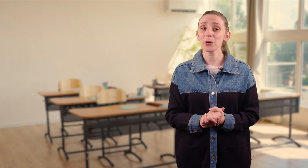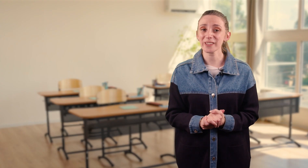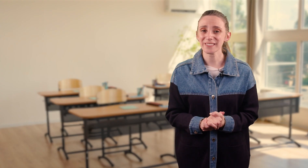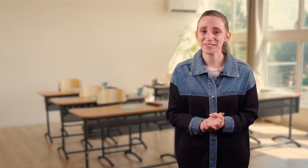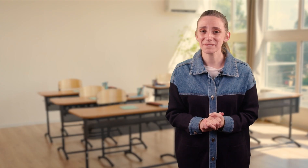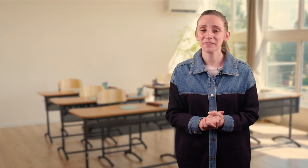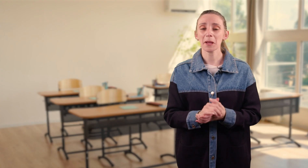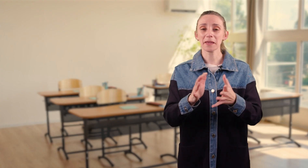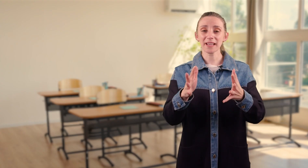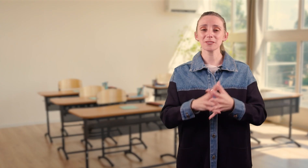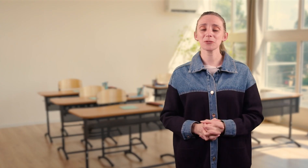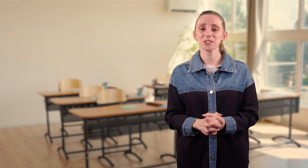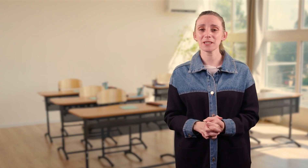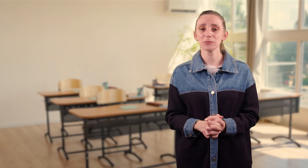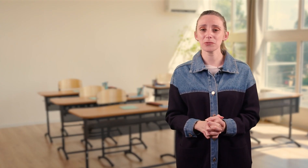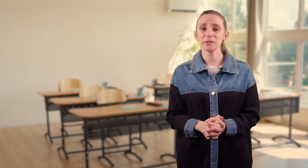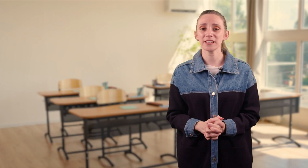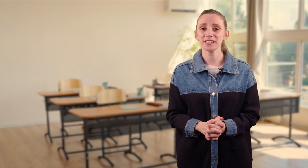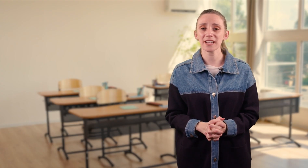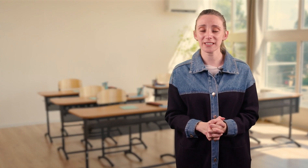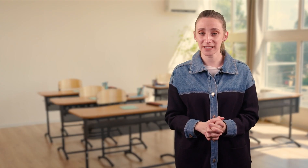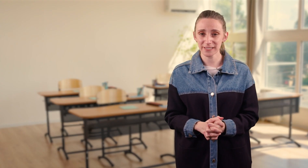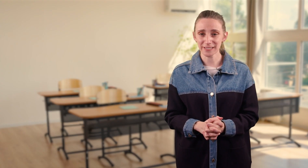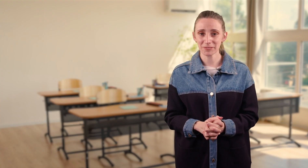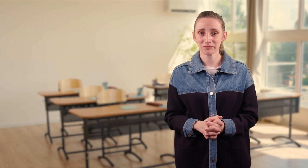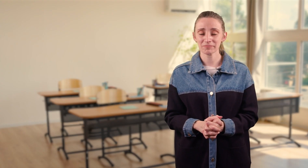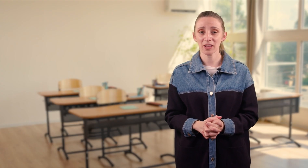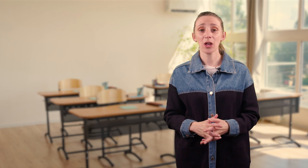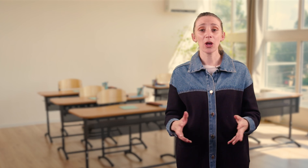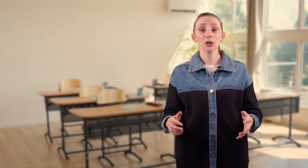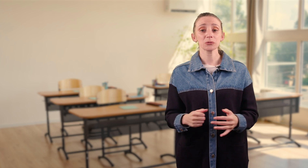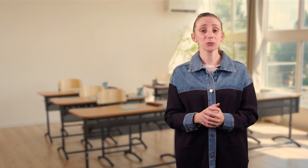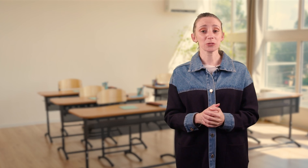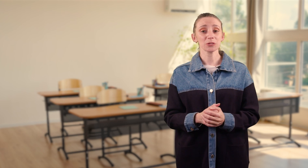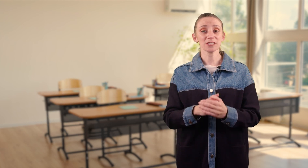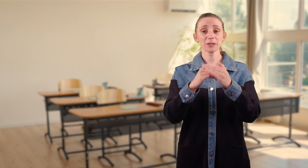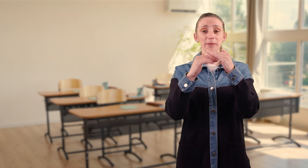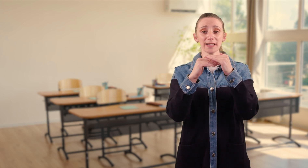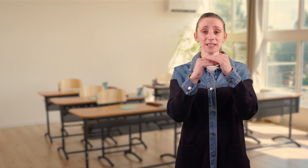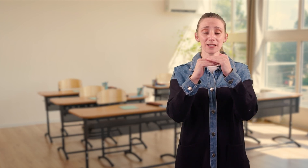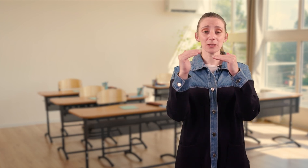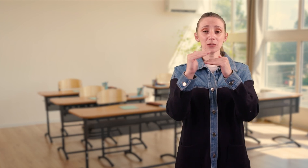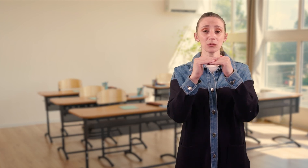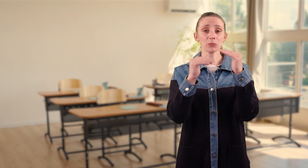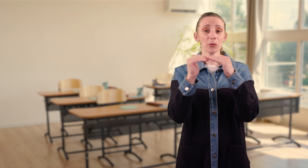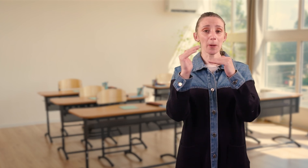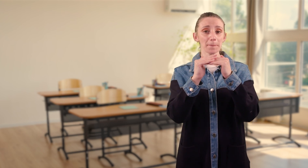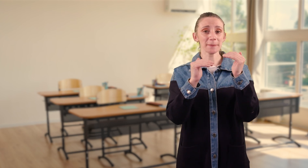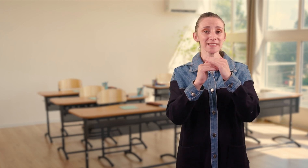Ok, qu'est-ce que j'ai pu bien dire ici? Donc, j'ai parlé de mon